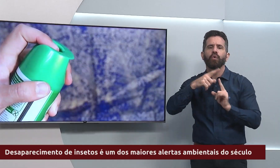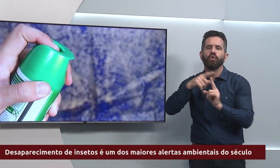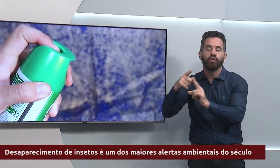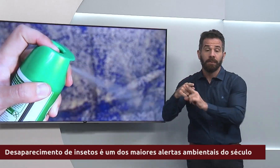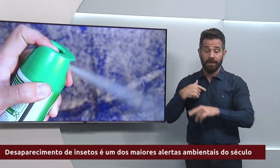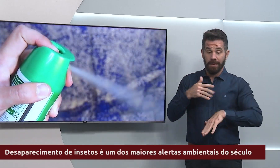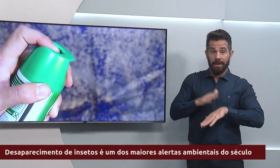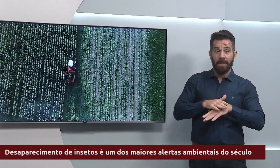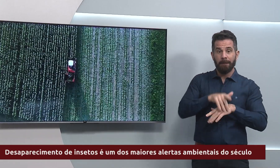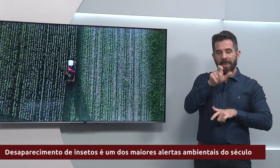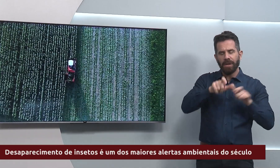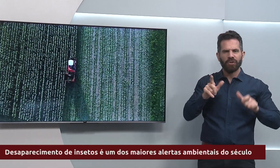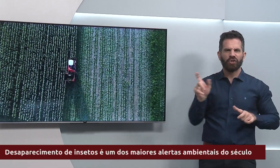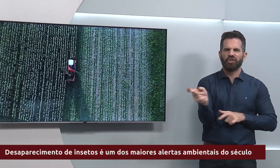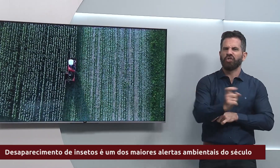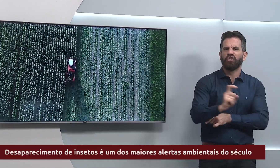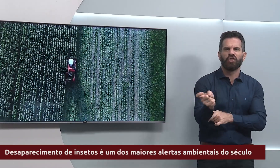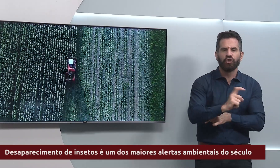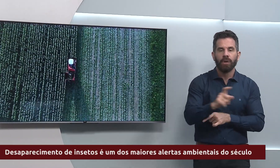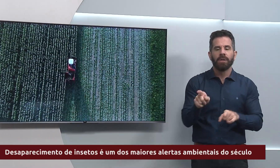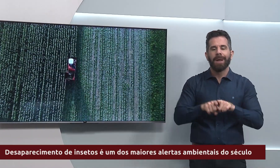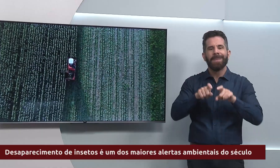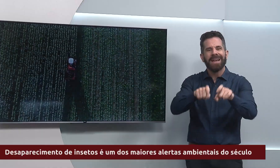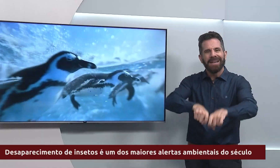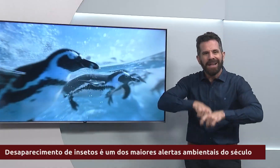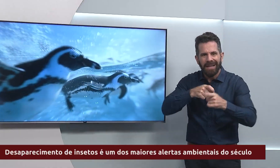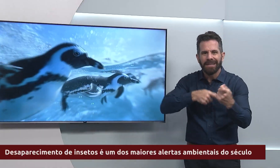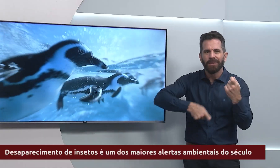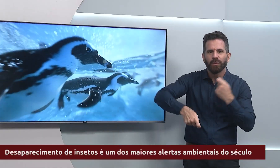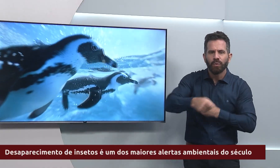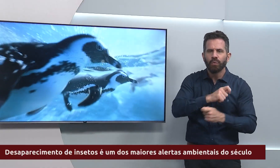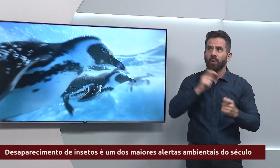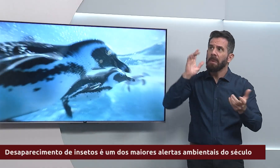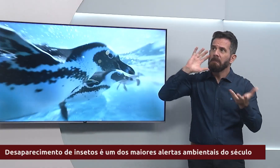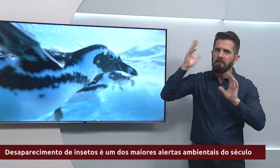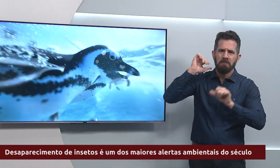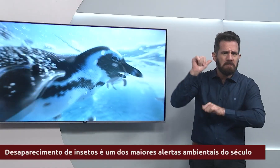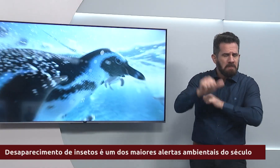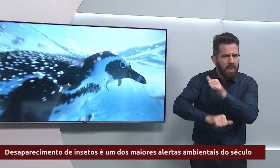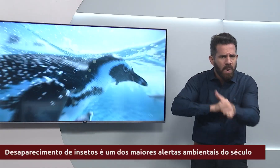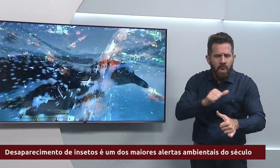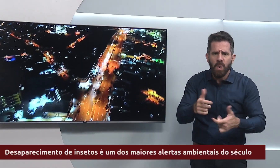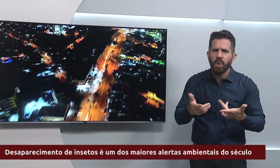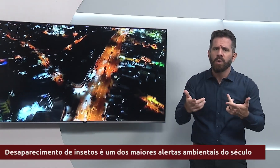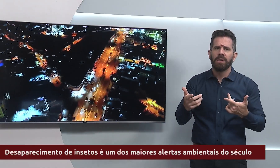de inseticidas, agricultura intensa, mudanças climáticas.